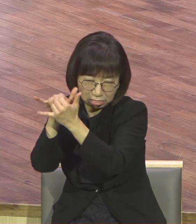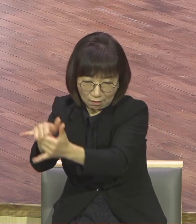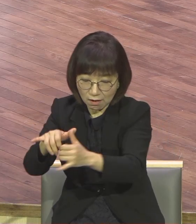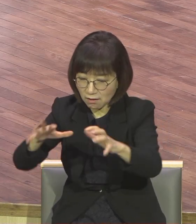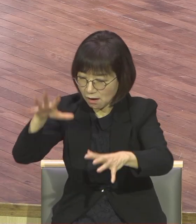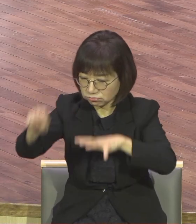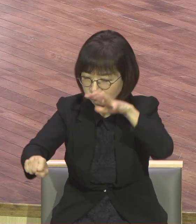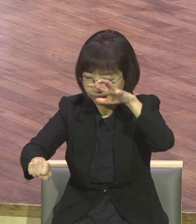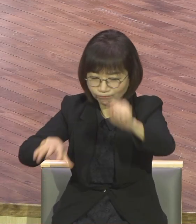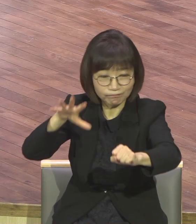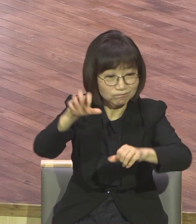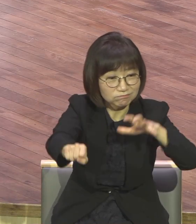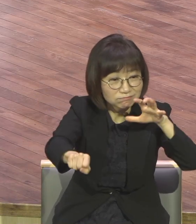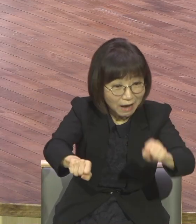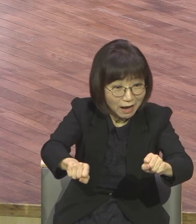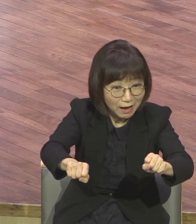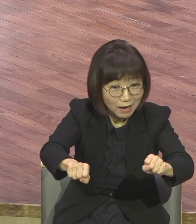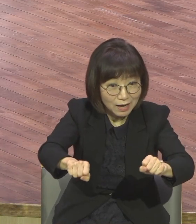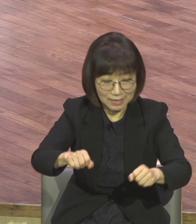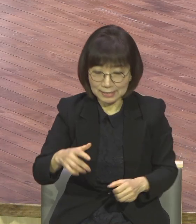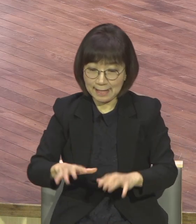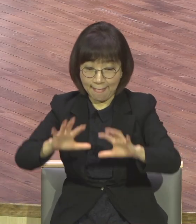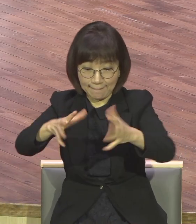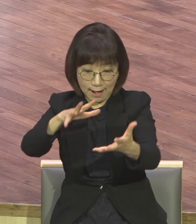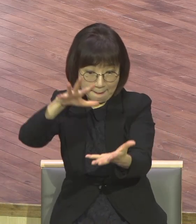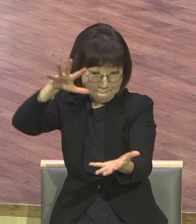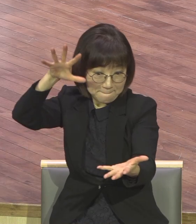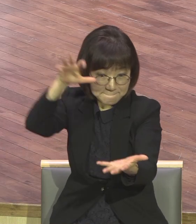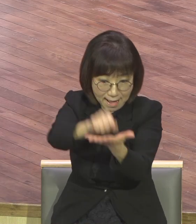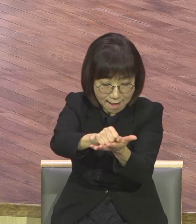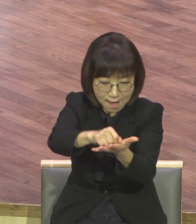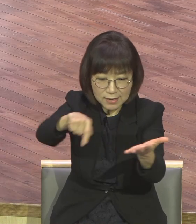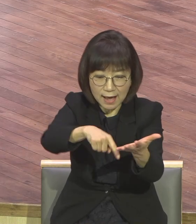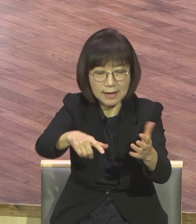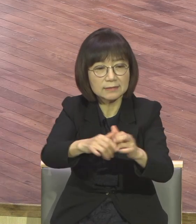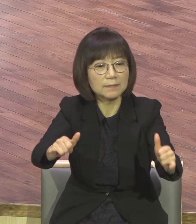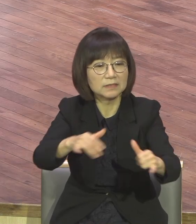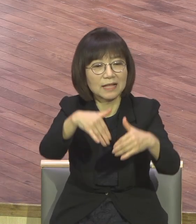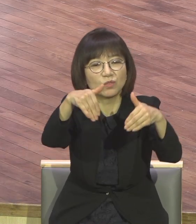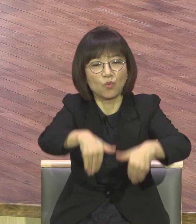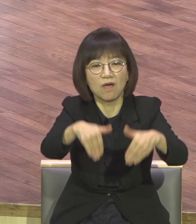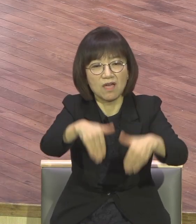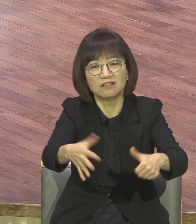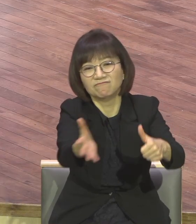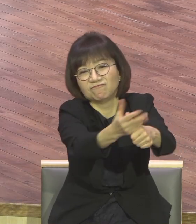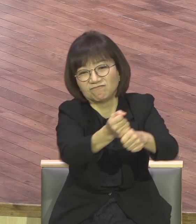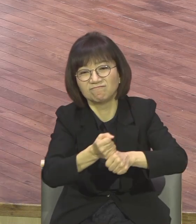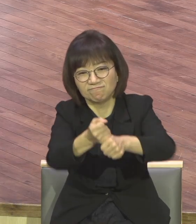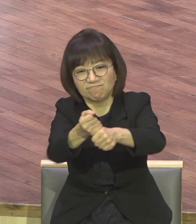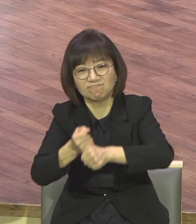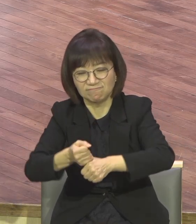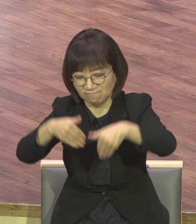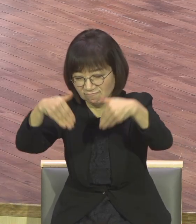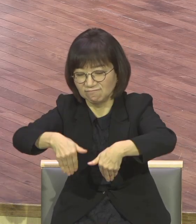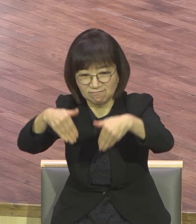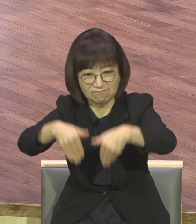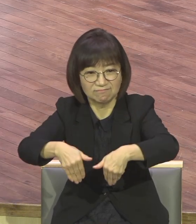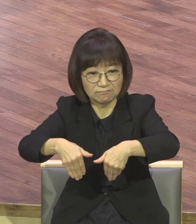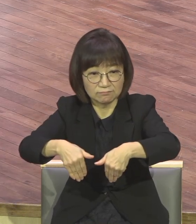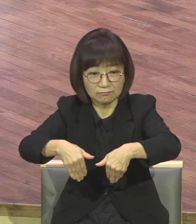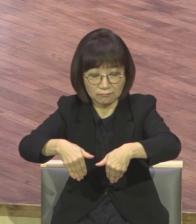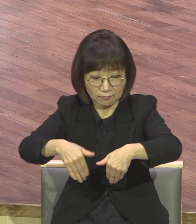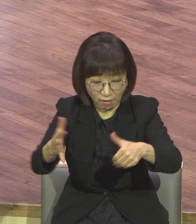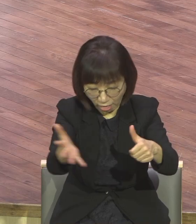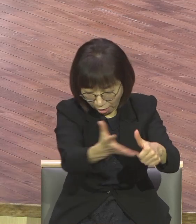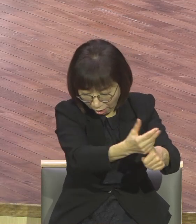다 정복하면 정복당한 민족은 무조건 노예예요. 노예. 그 로마에 가서 다 이제는 신분도